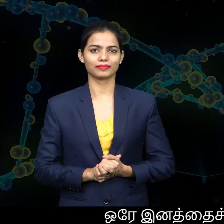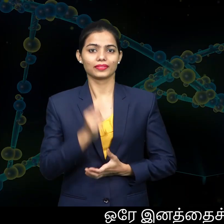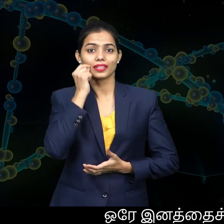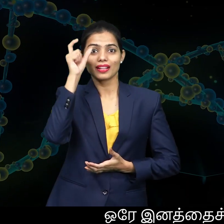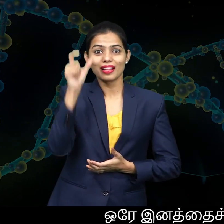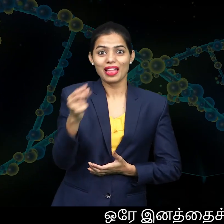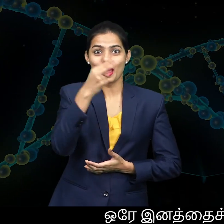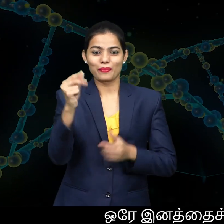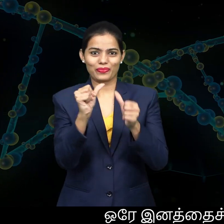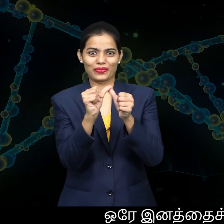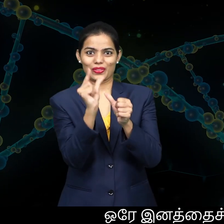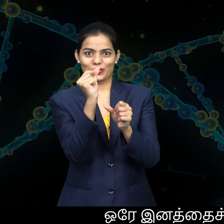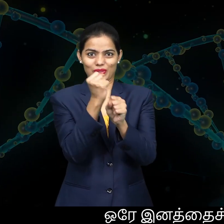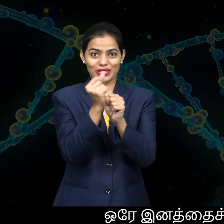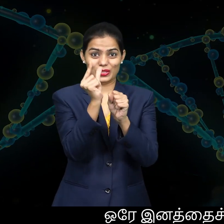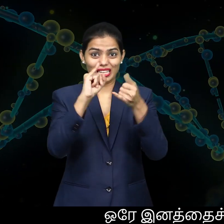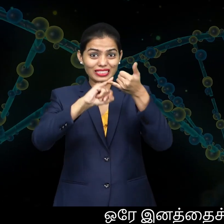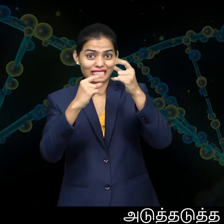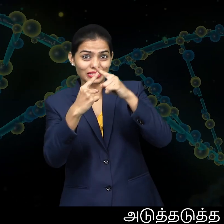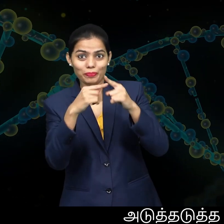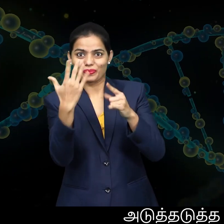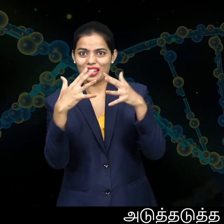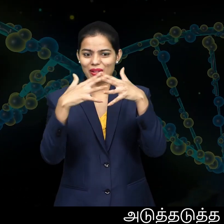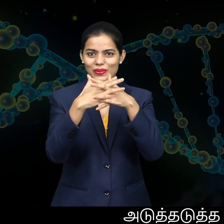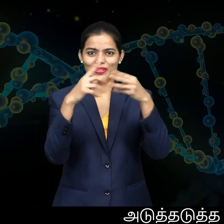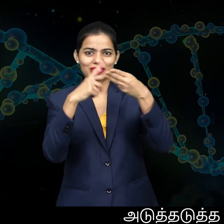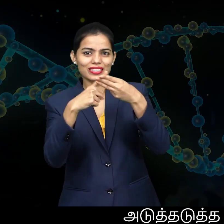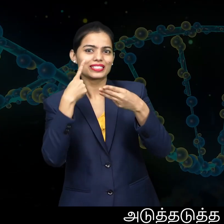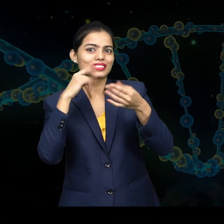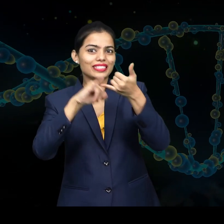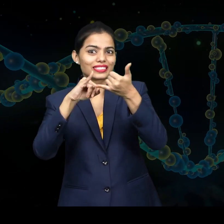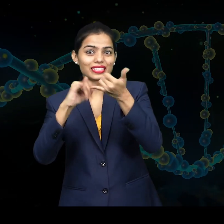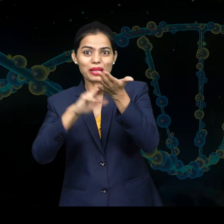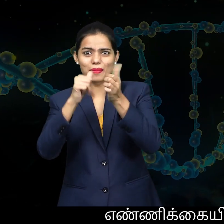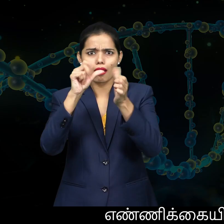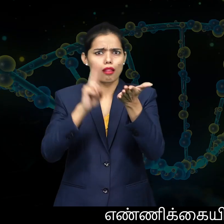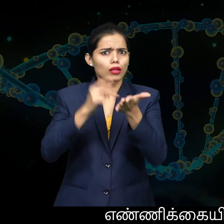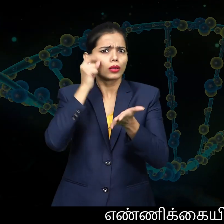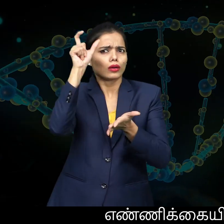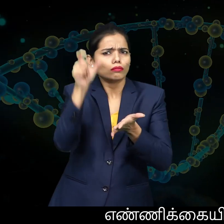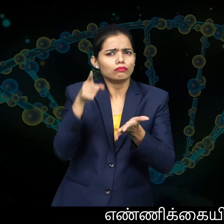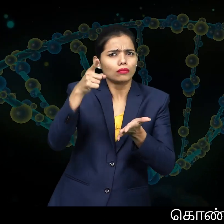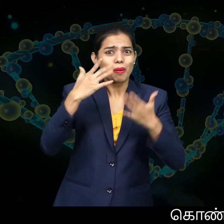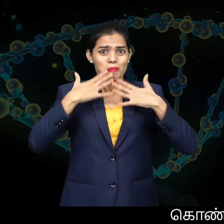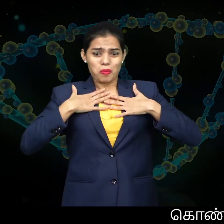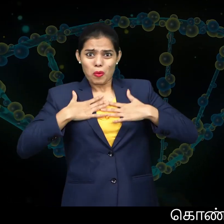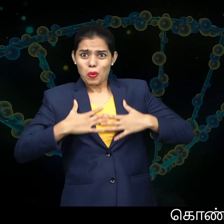ஒரே இனத்தை சேர்ந்த தனிநபர்கள் அடுத்தடுத்த தலைமுறைகளில் ஒரே எண்ணிக்கையிலான நிறப்புரிகளை கொண்டிருப்பதாக